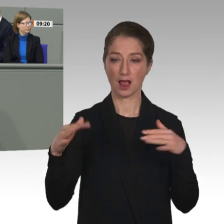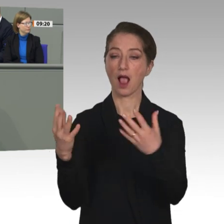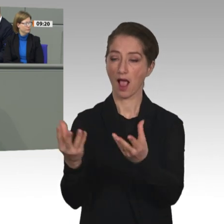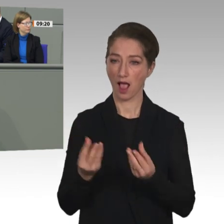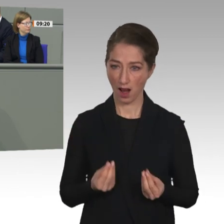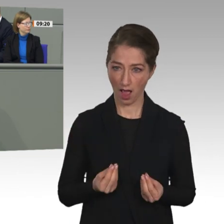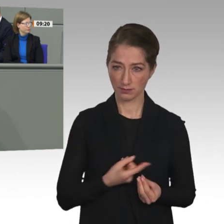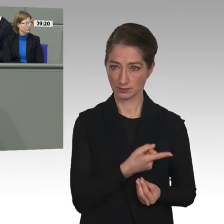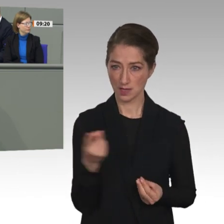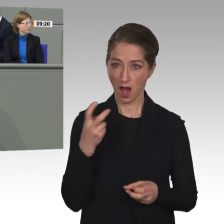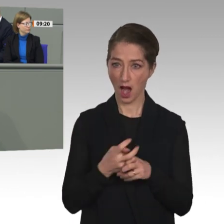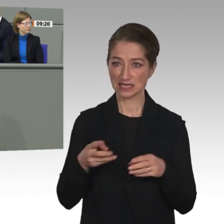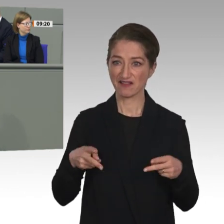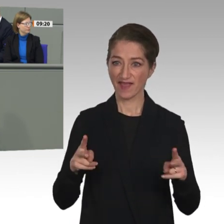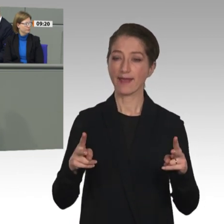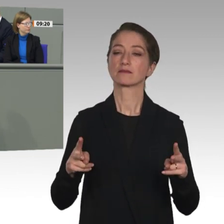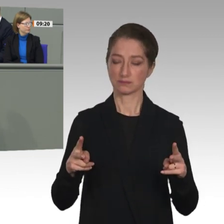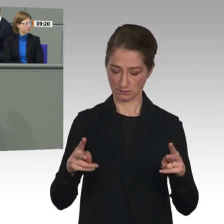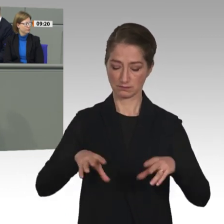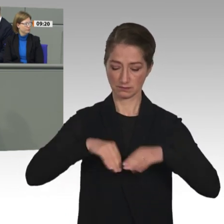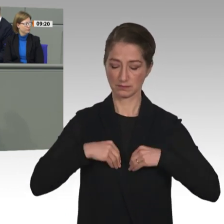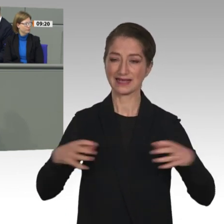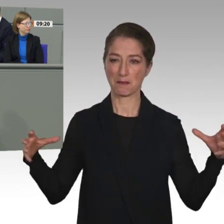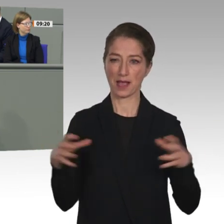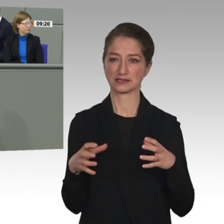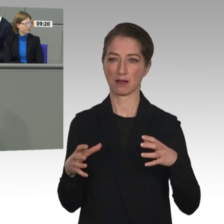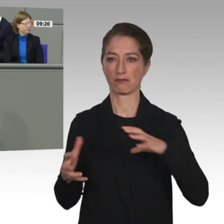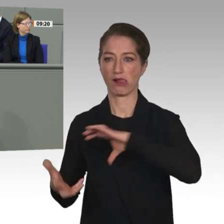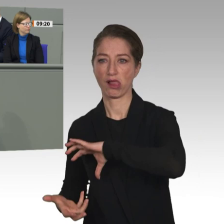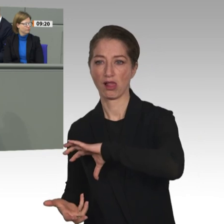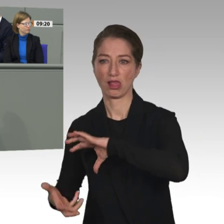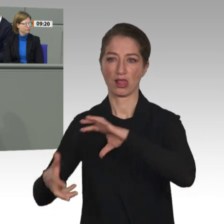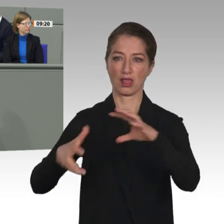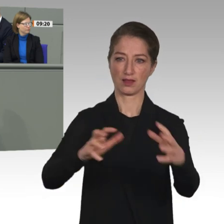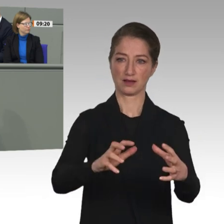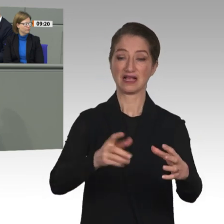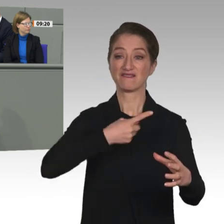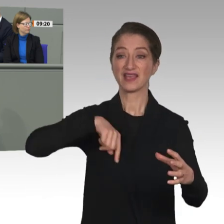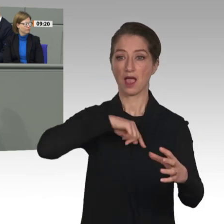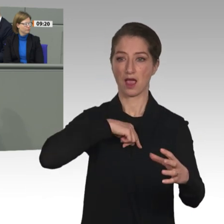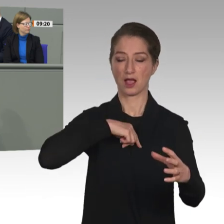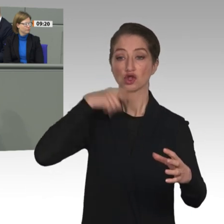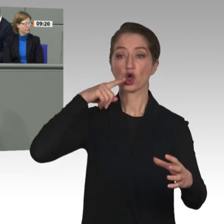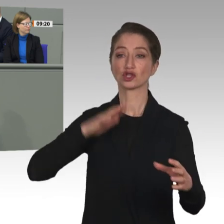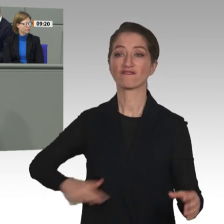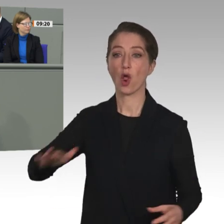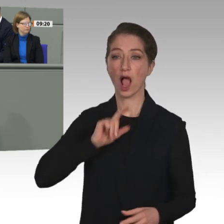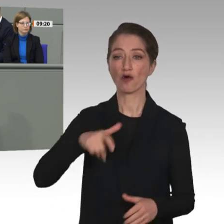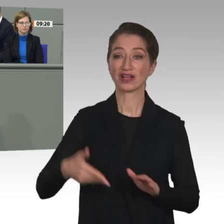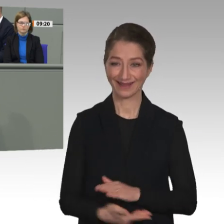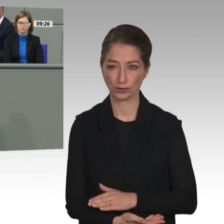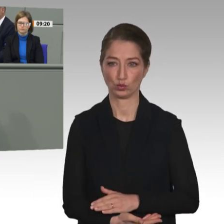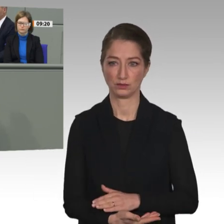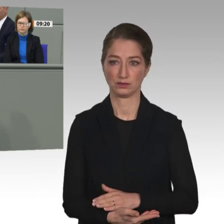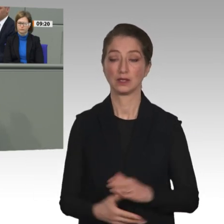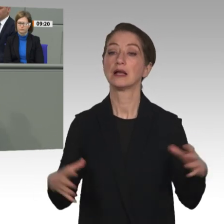diesen harten Weg gemeinsam gehen. Es ist unsere Aufgabe, diesen Weg hier gemeinsam zu gehen. Wir sind die Vertretung des deutschen Volkes. Und wir müssen